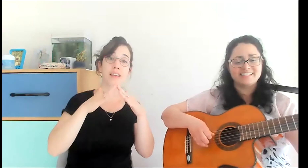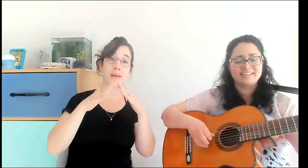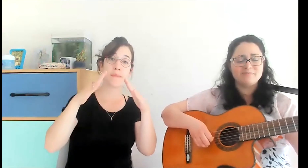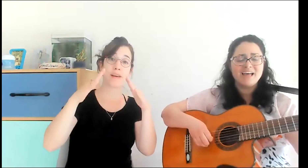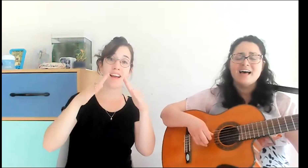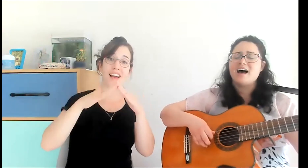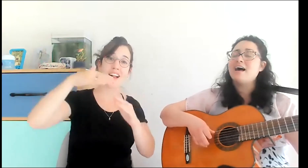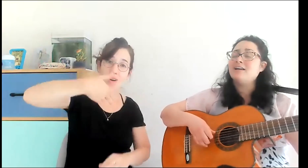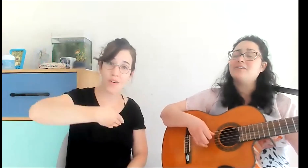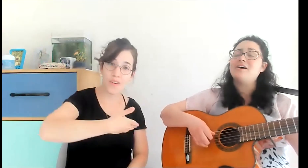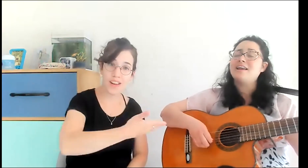המרחקים, על כל